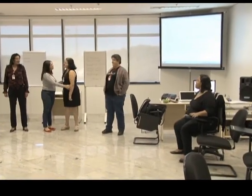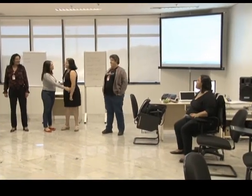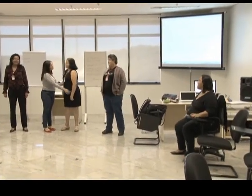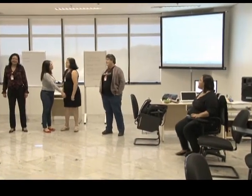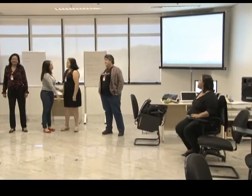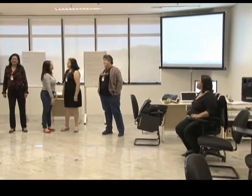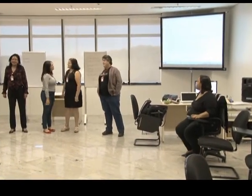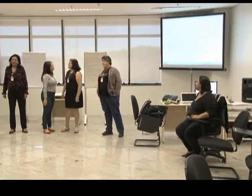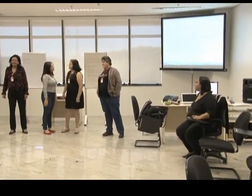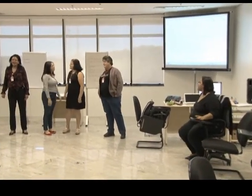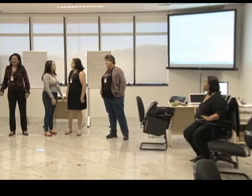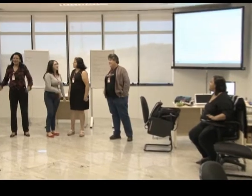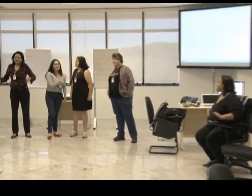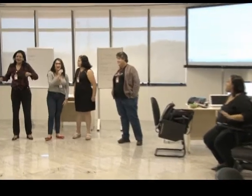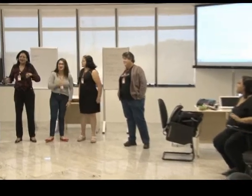lá.